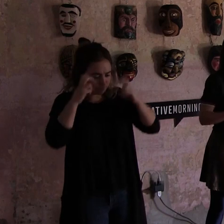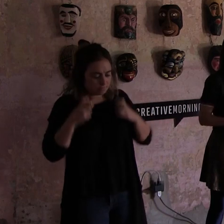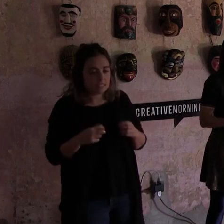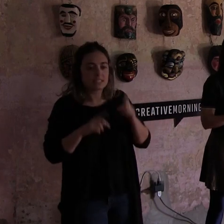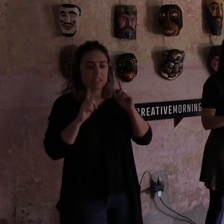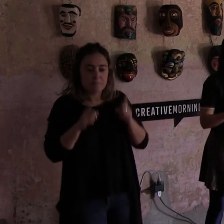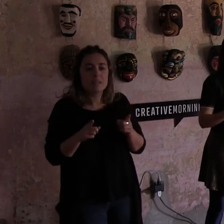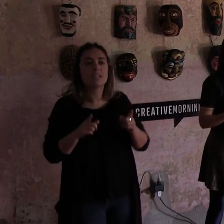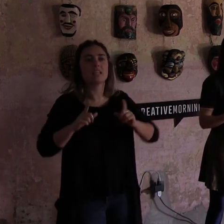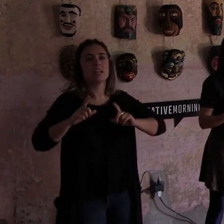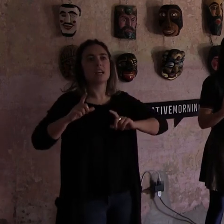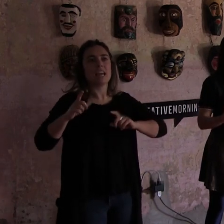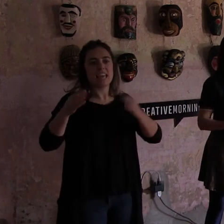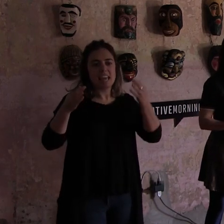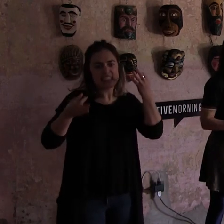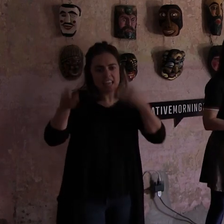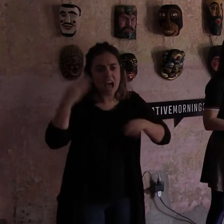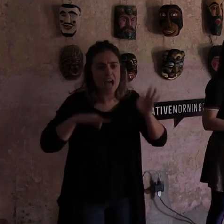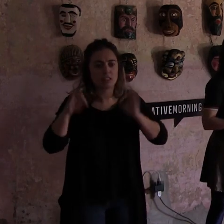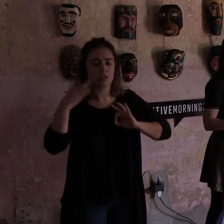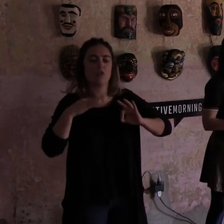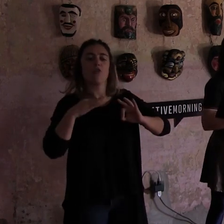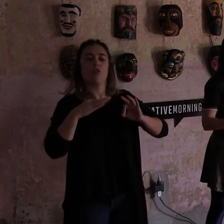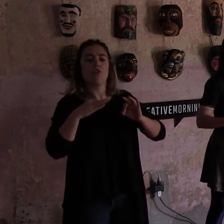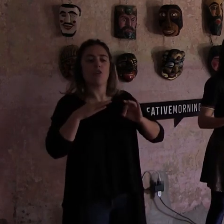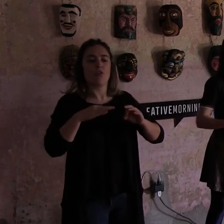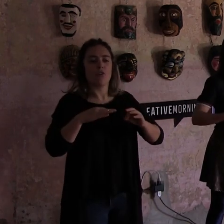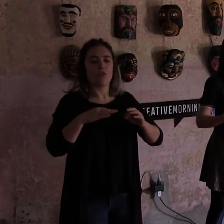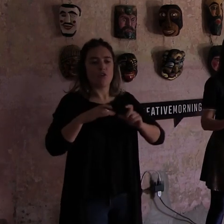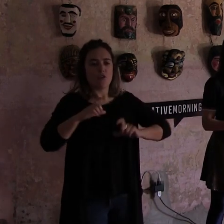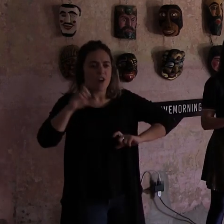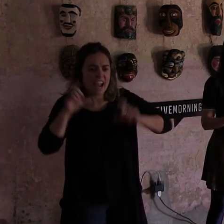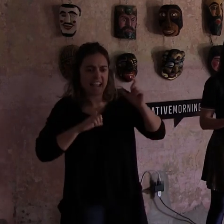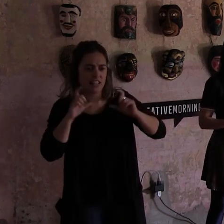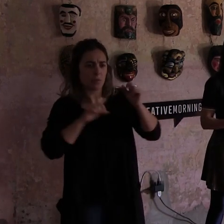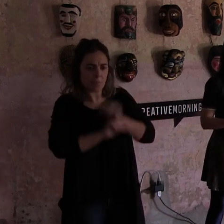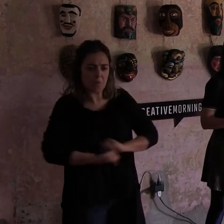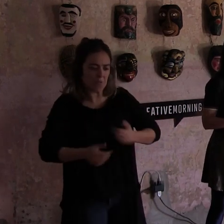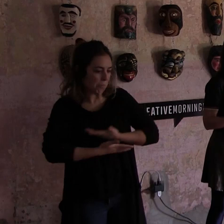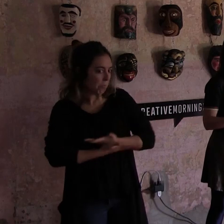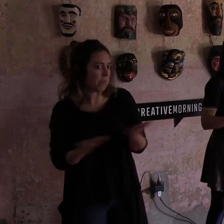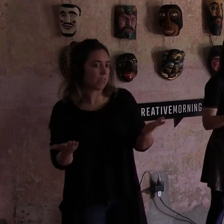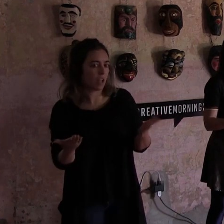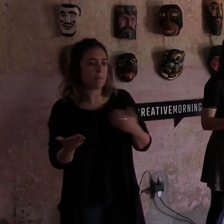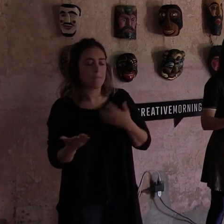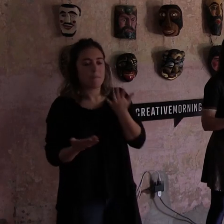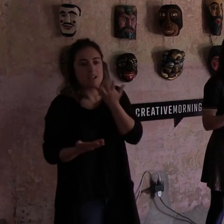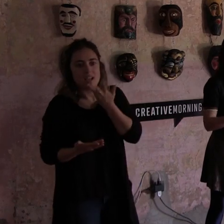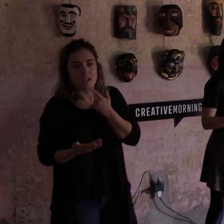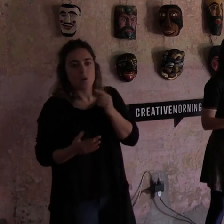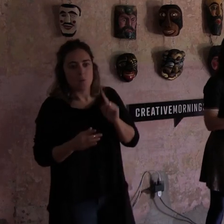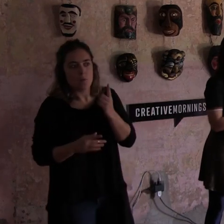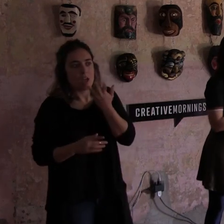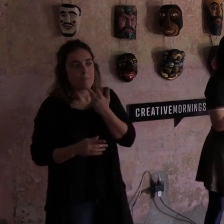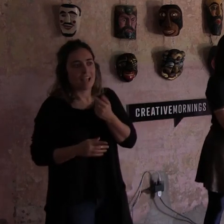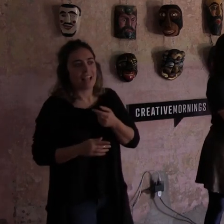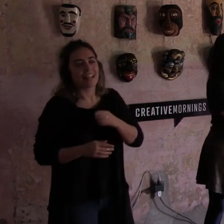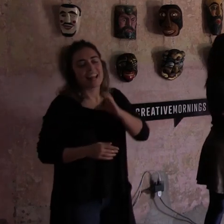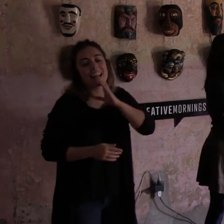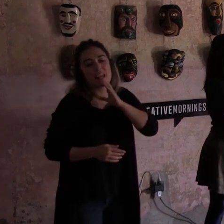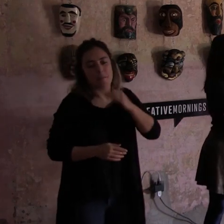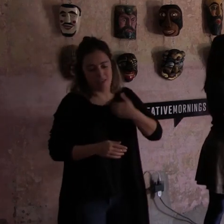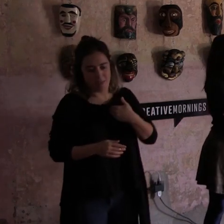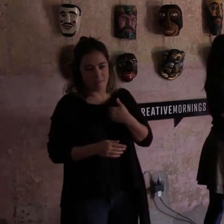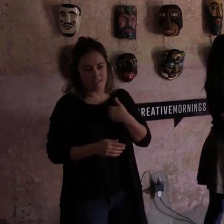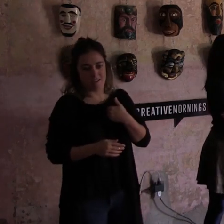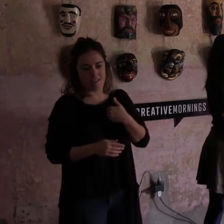la teatralidad, la gestualidad, era muy histriónico. Y una de las cosas que me gusta sobre todo es reírme de mí misma, ¿no?